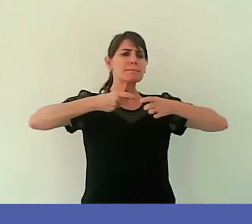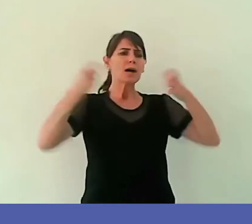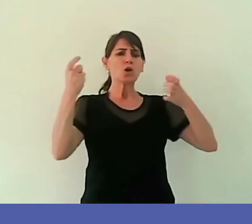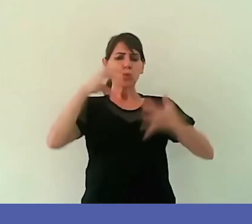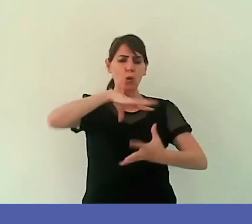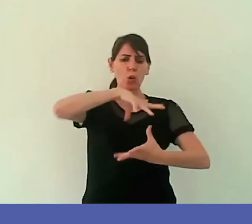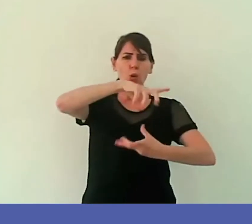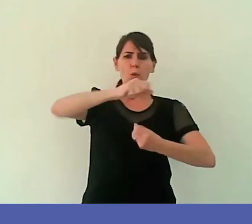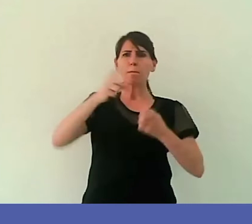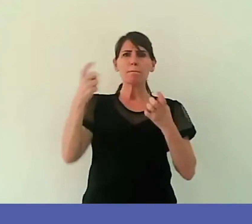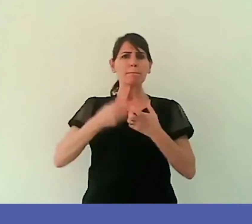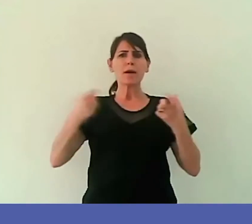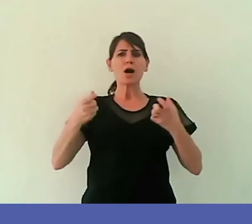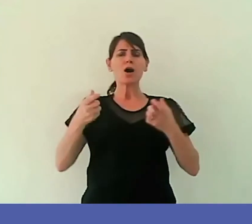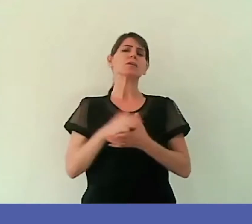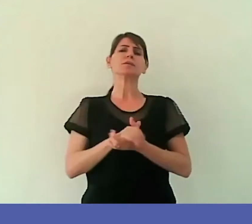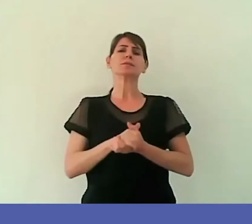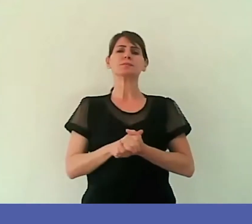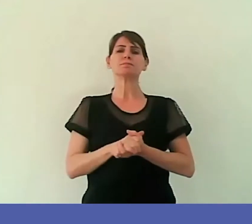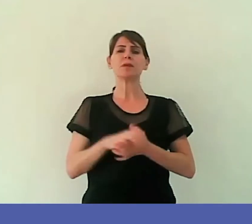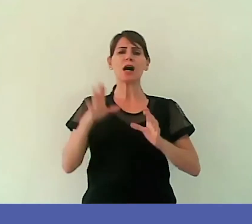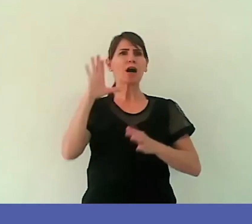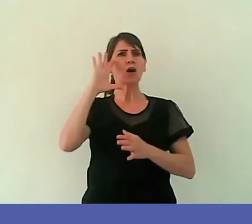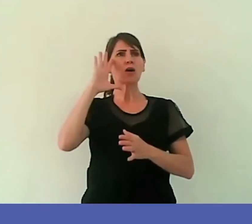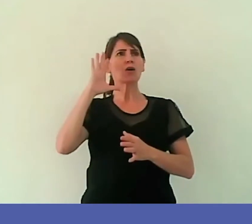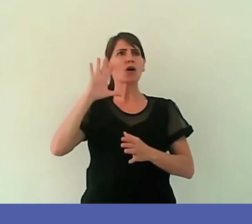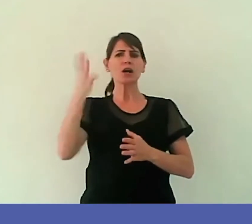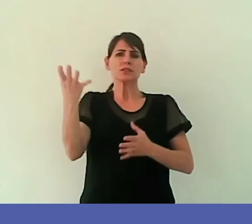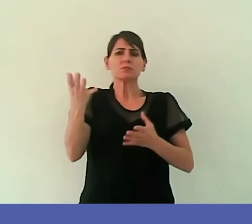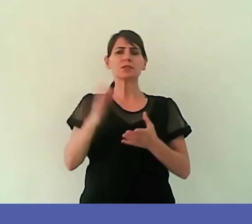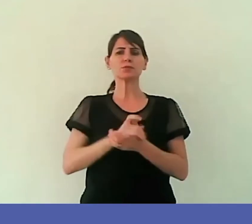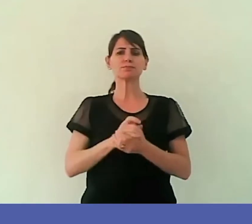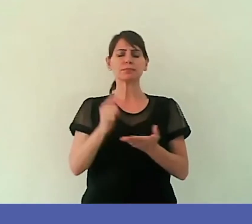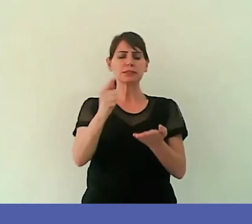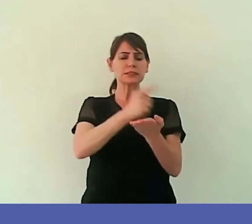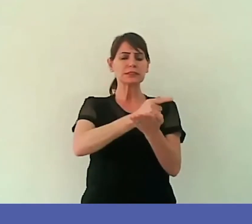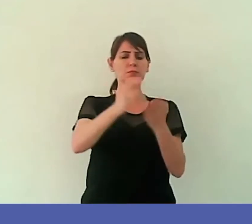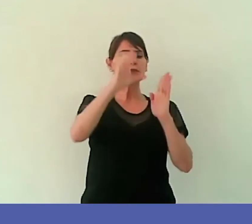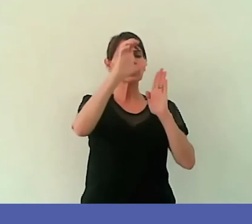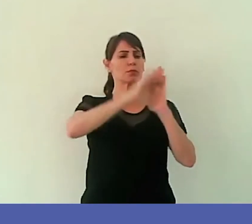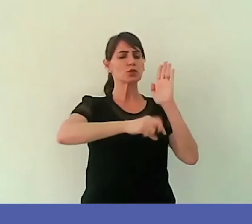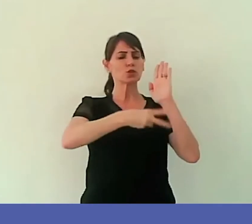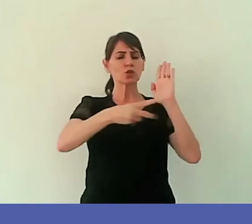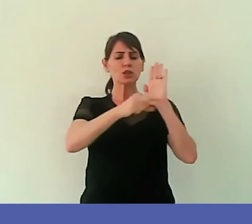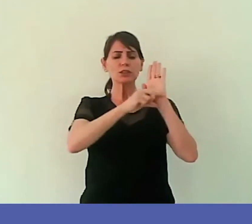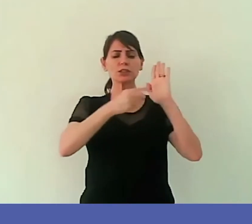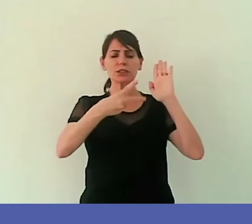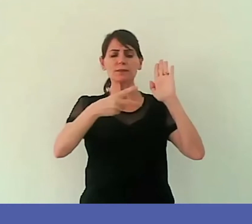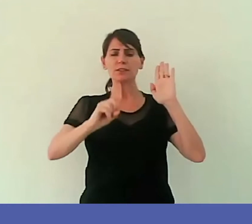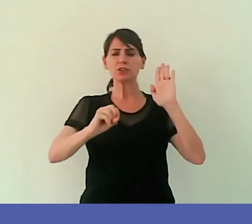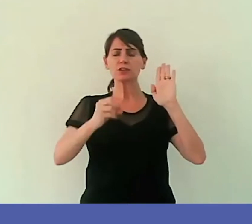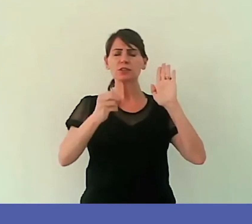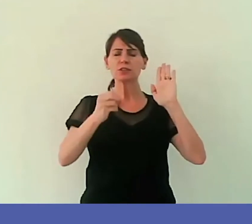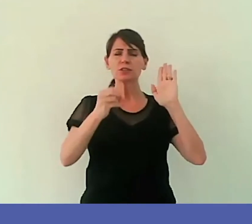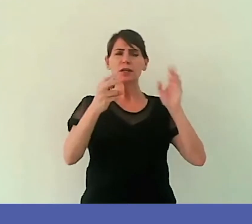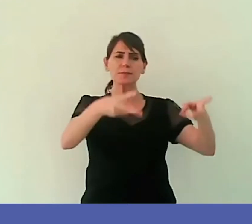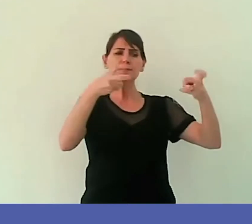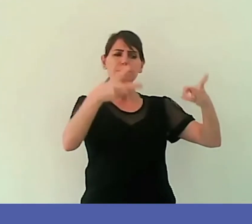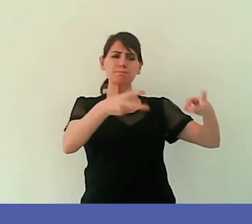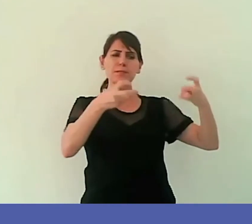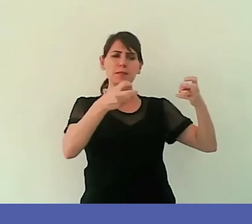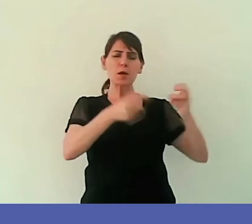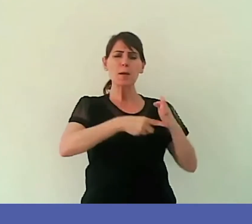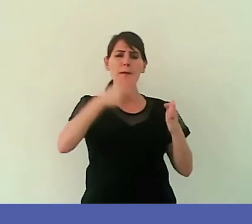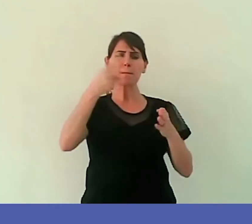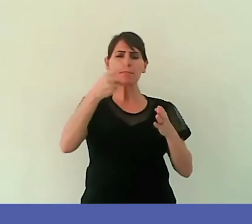tá? E Gênesis 2:20, você já começa a perceber lá no primeiro livro da